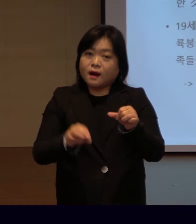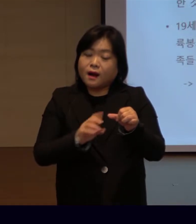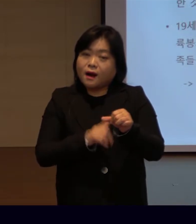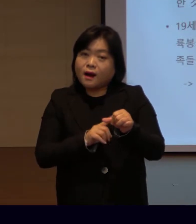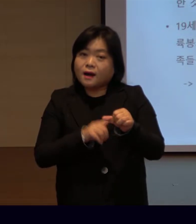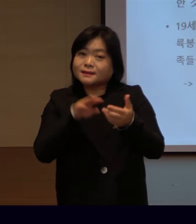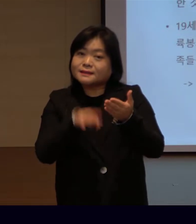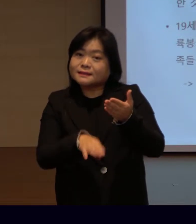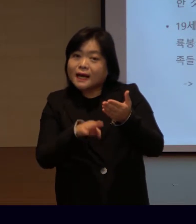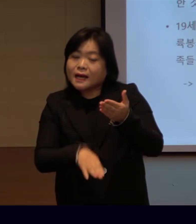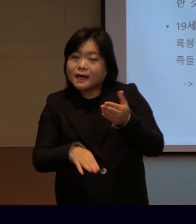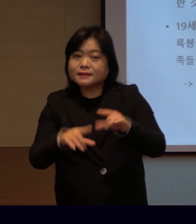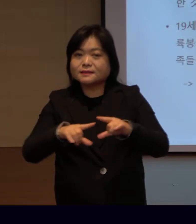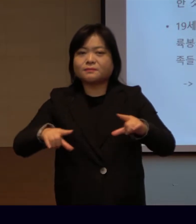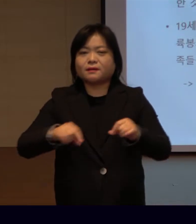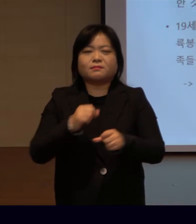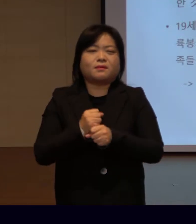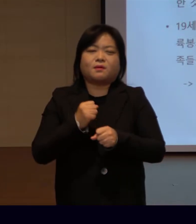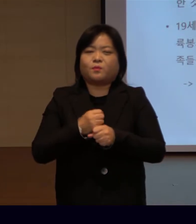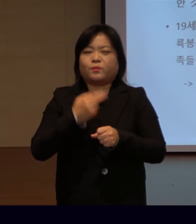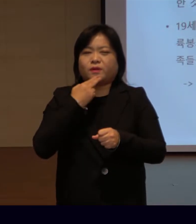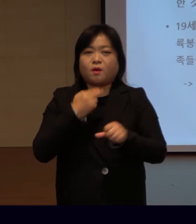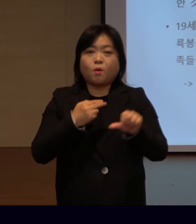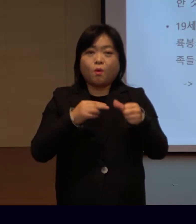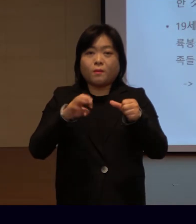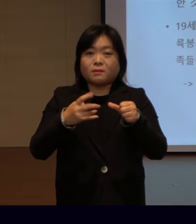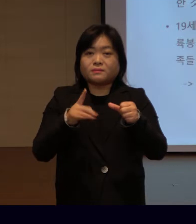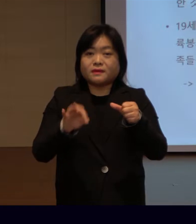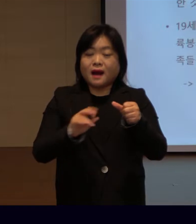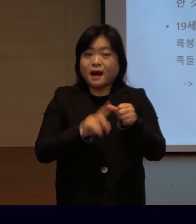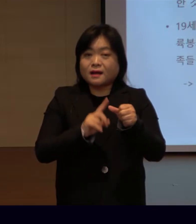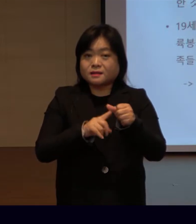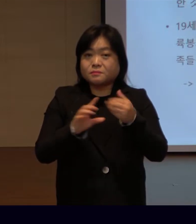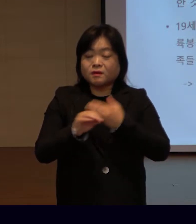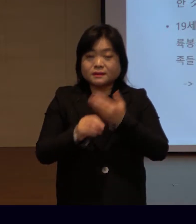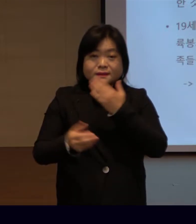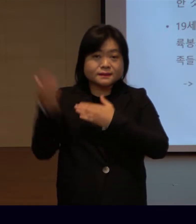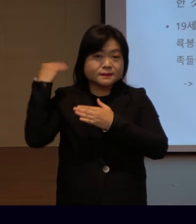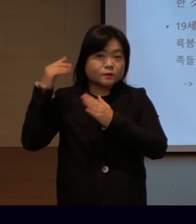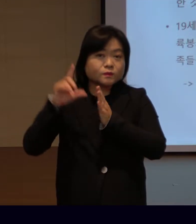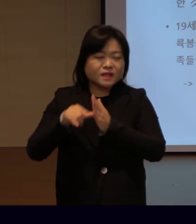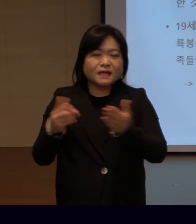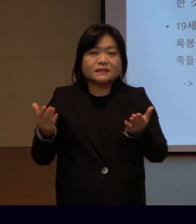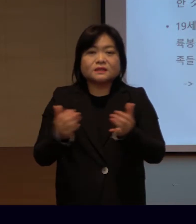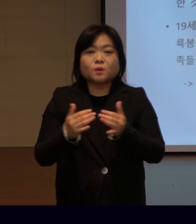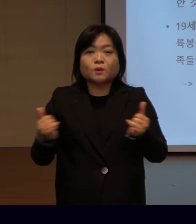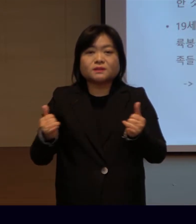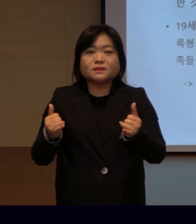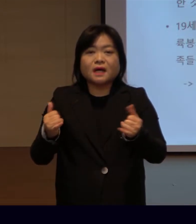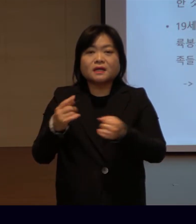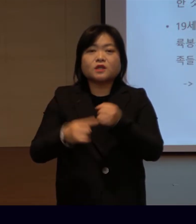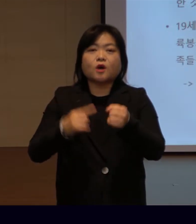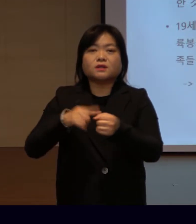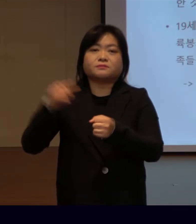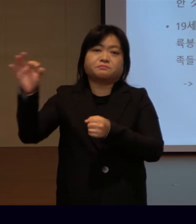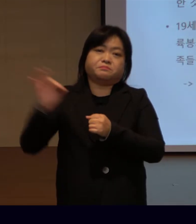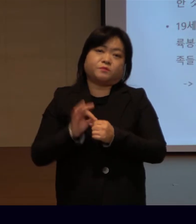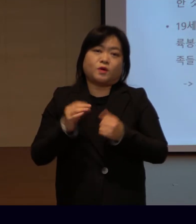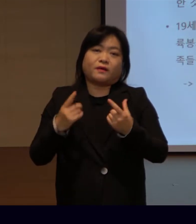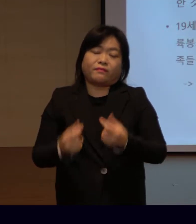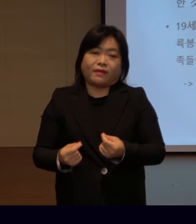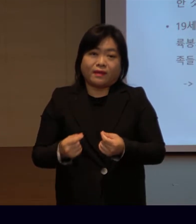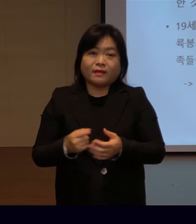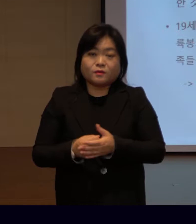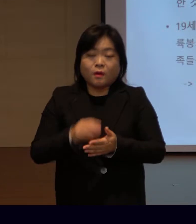500프랑 이하의 지폐는 발행하지 않았습니다. 500프랑이면요 그 당시 근로자의 연금입니다. 소설에 그것도